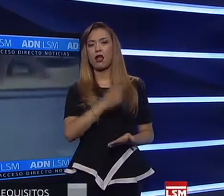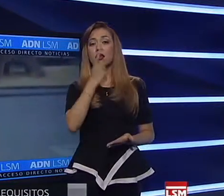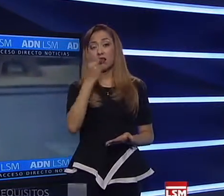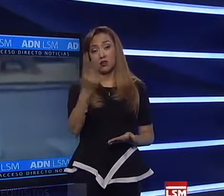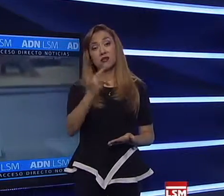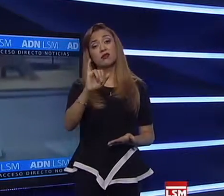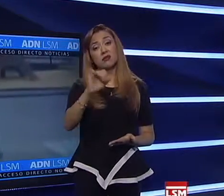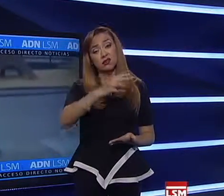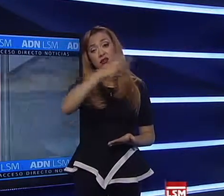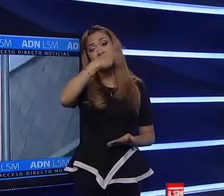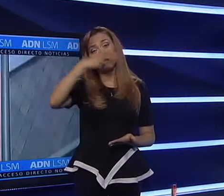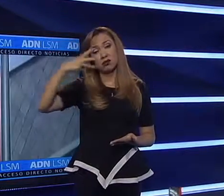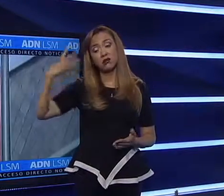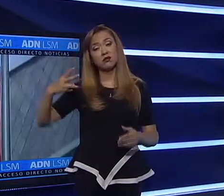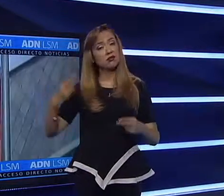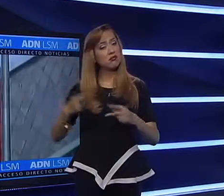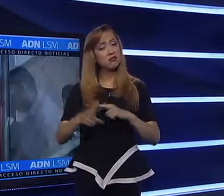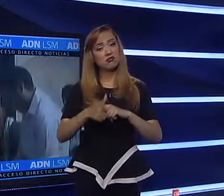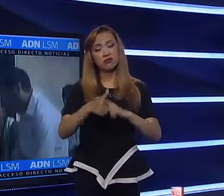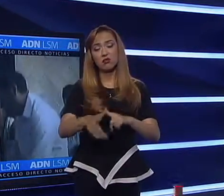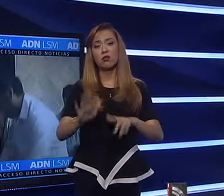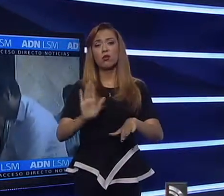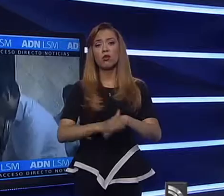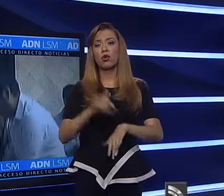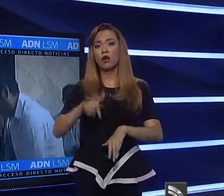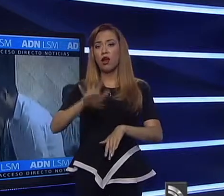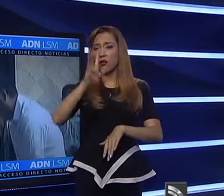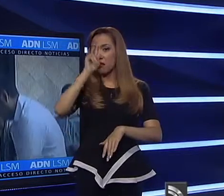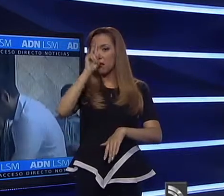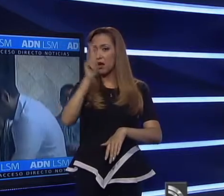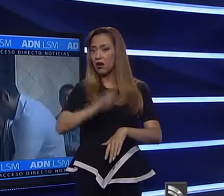los altos índices de criminalidad en el país.